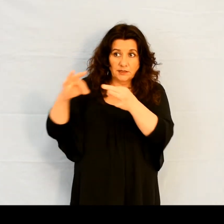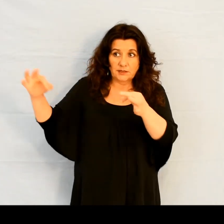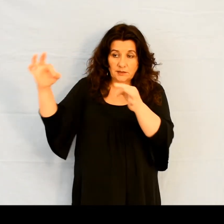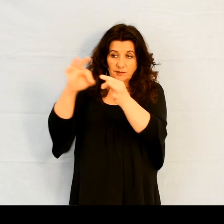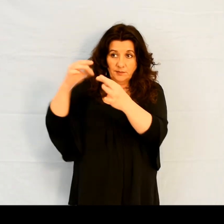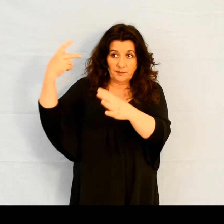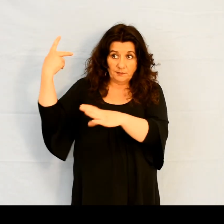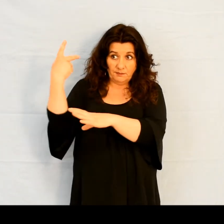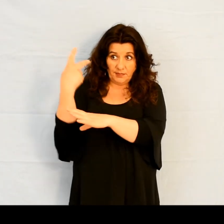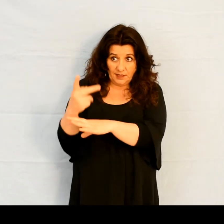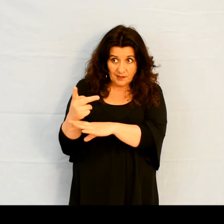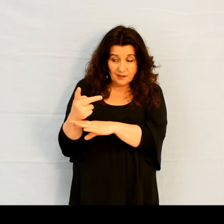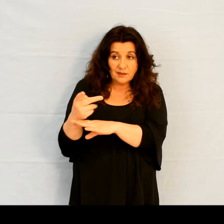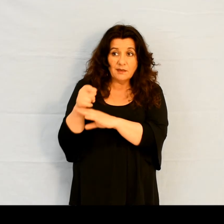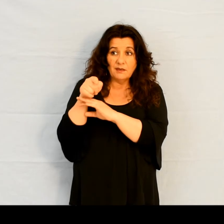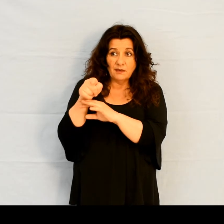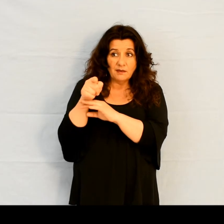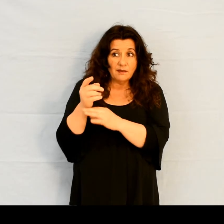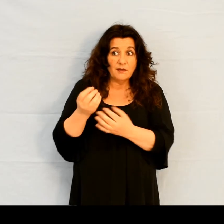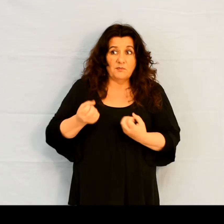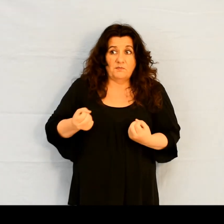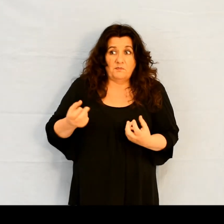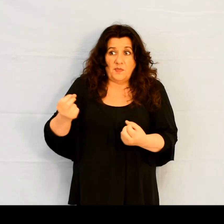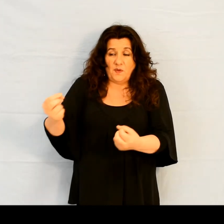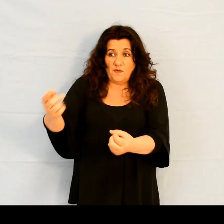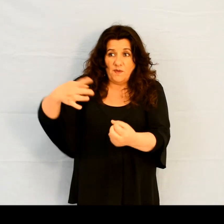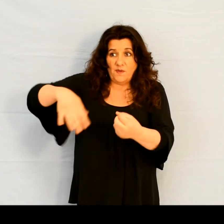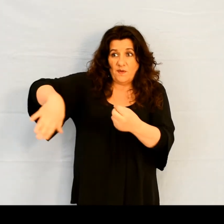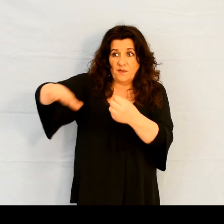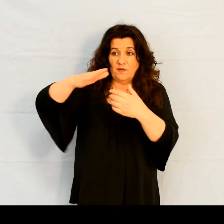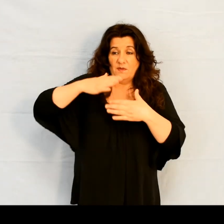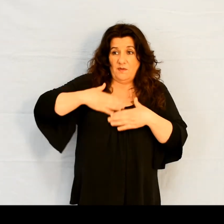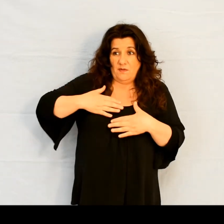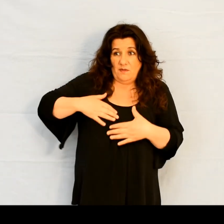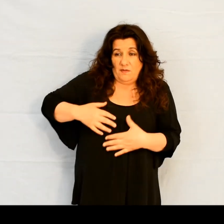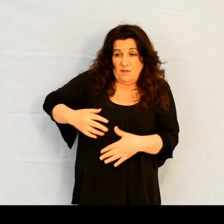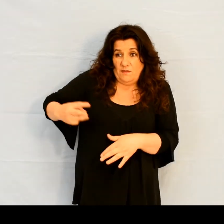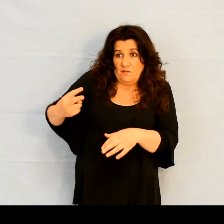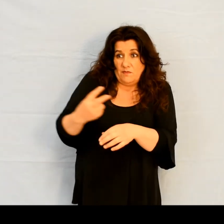ils le rendaient impur par leur conduite et leurs actes.